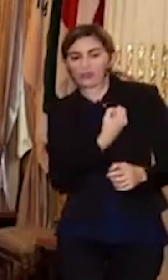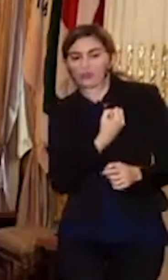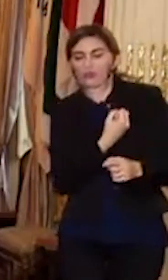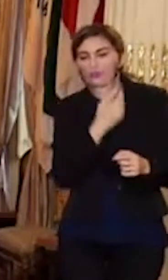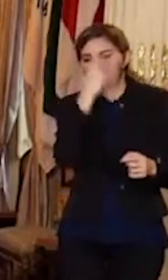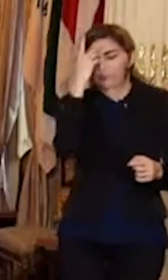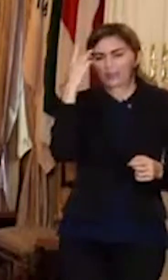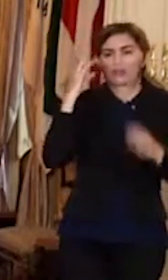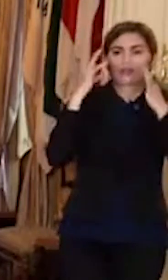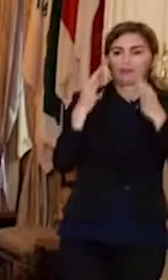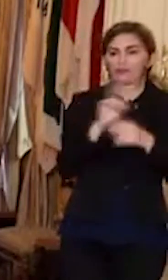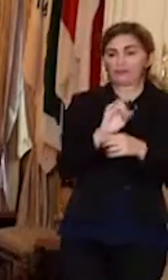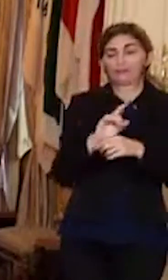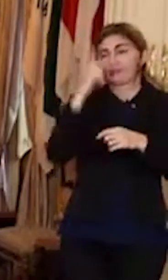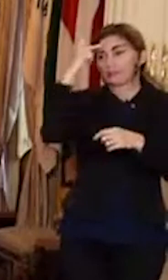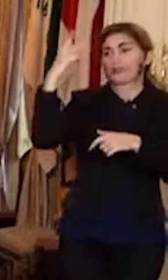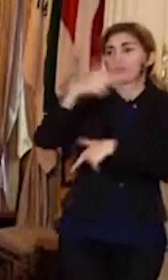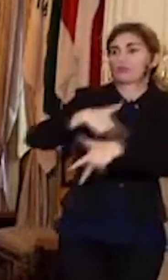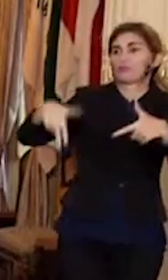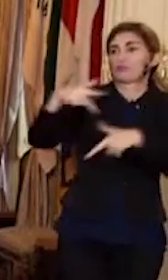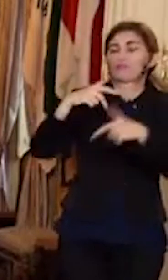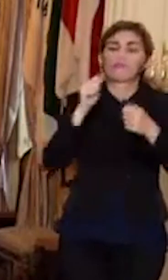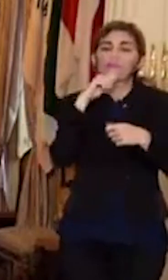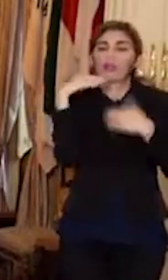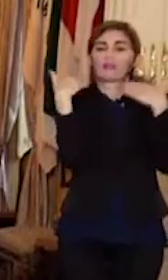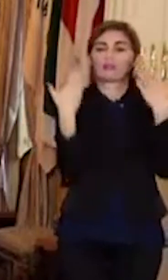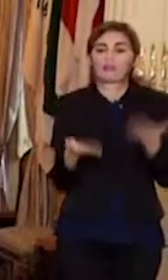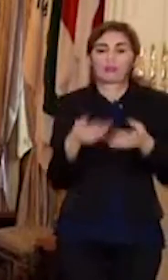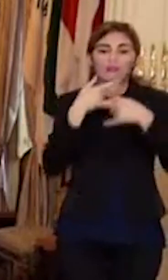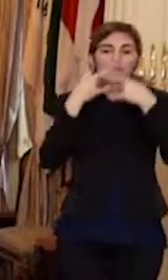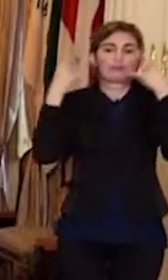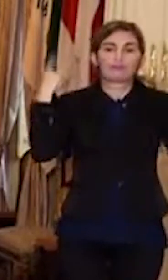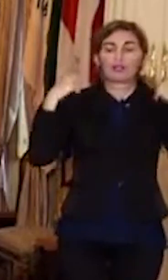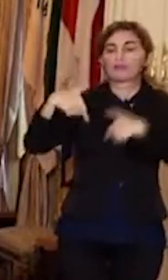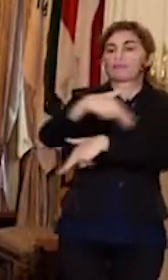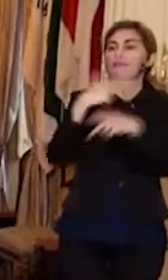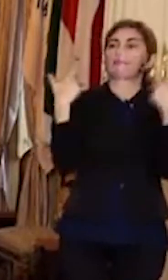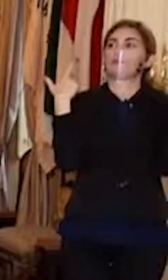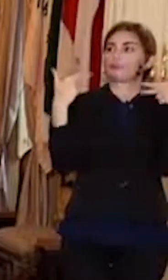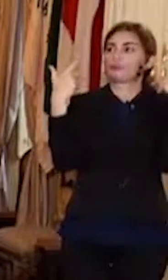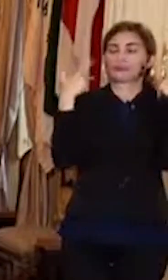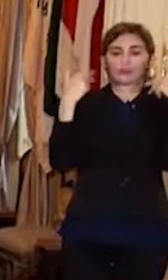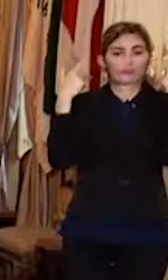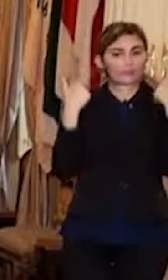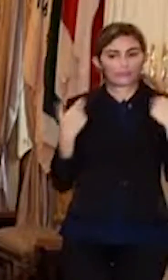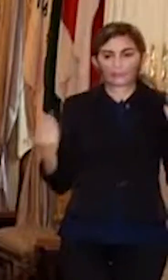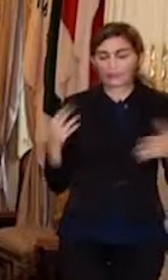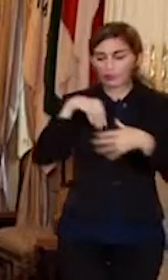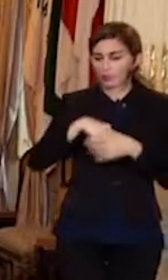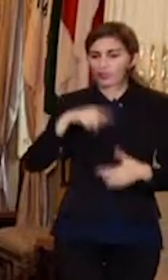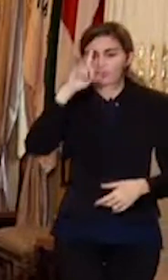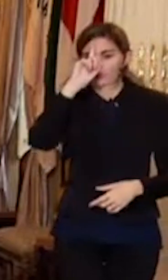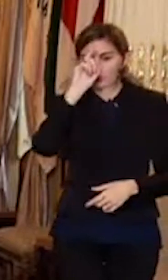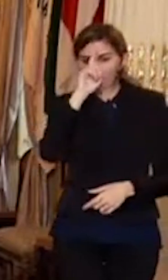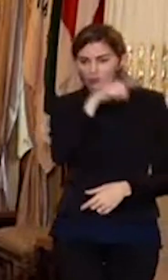nas pessoas e tanto é que tá todo mundo aí sem máscara andando como se nada tivesse acontecendo o acidente dos